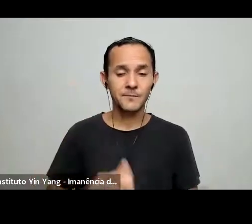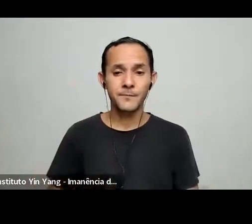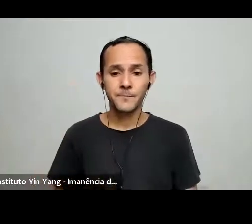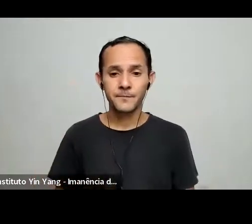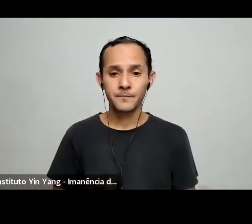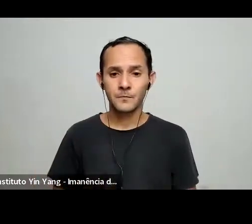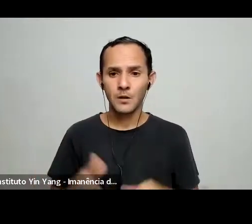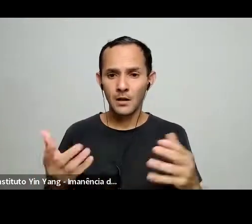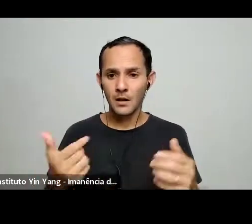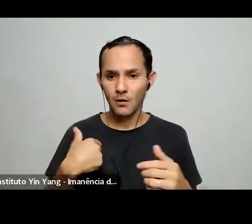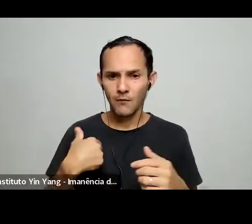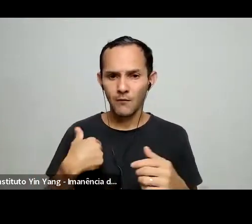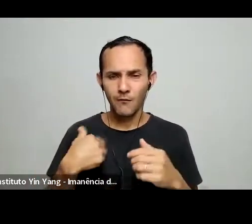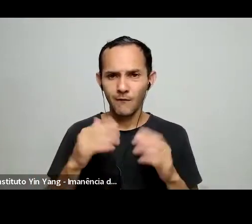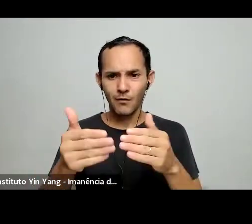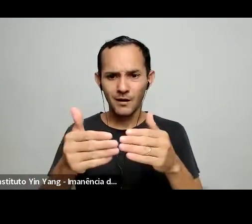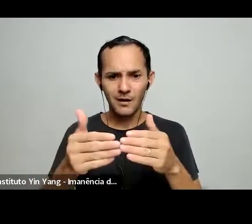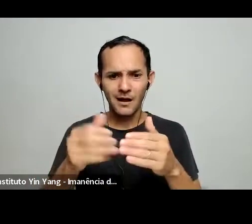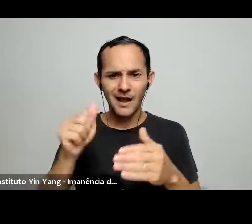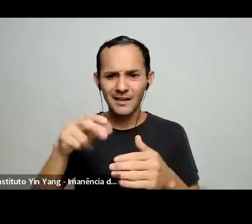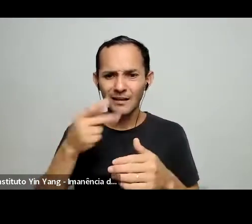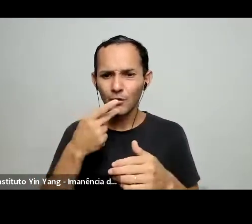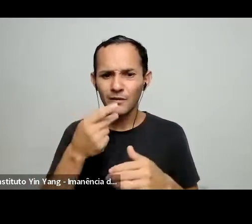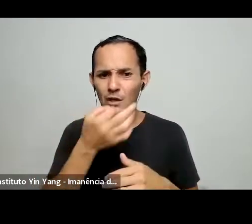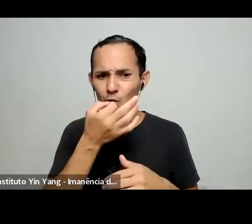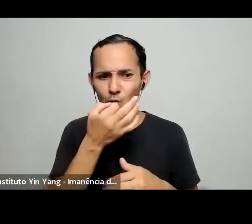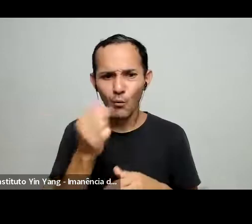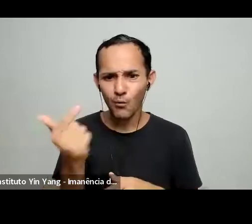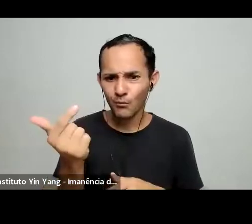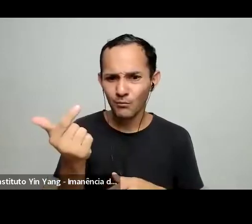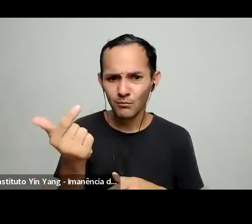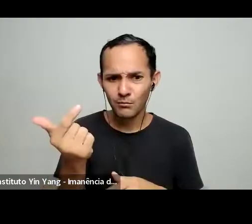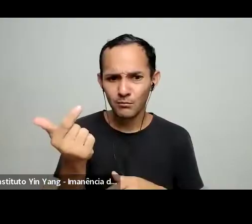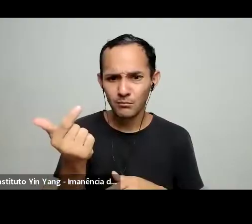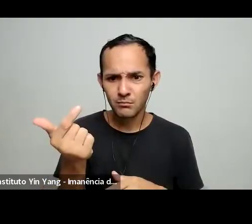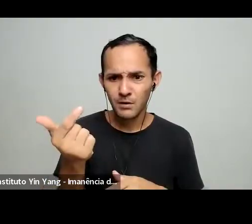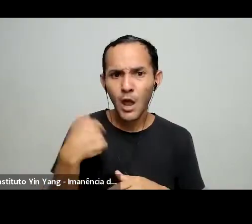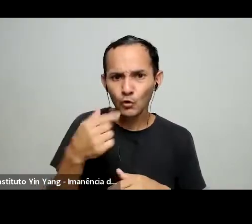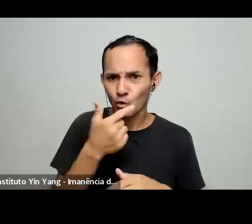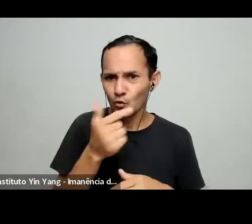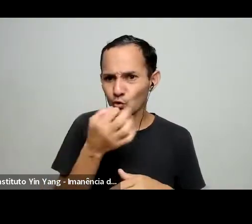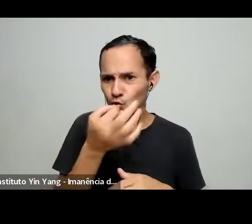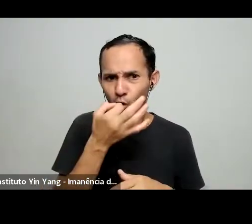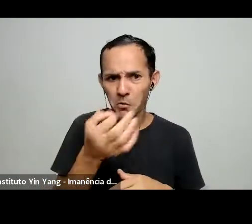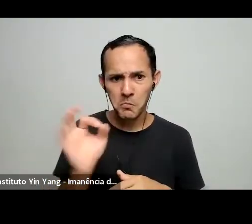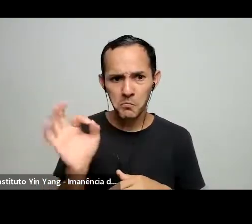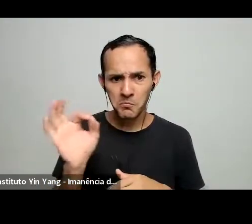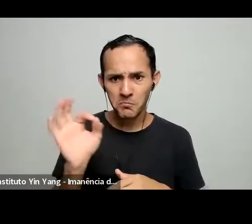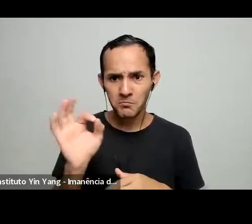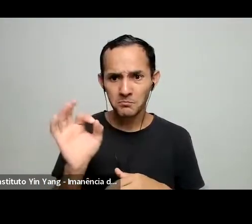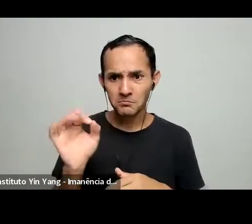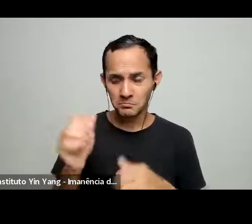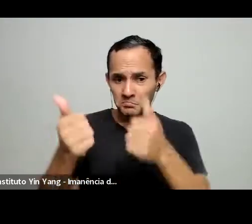A Ana está dizendo que está sem som. Eu estou sem som? Dani, pode seguir, seu som Não, tá seu normal. som